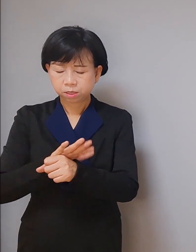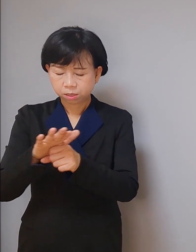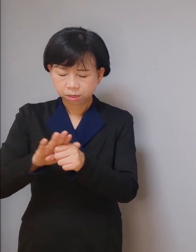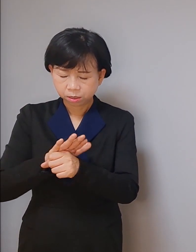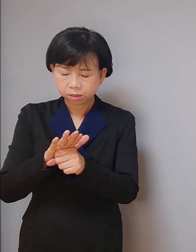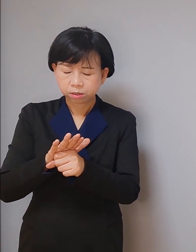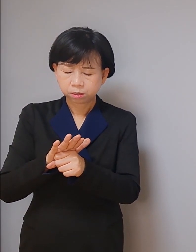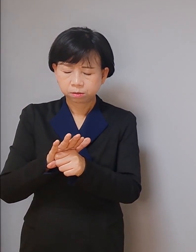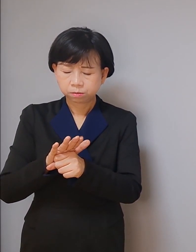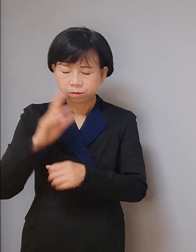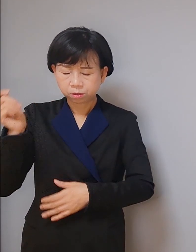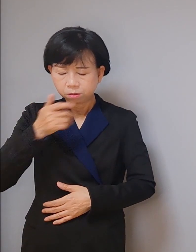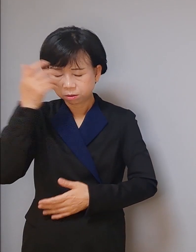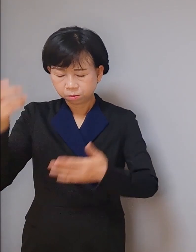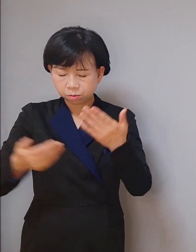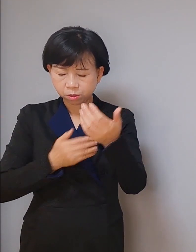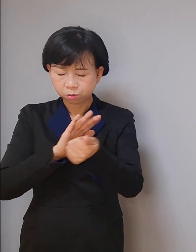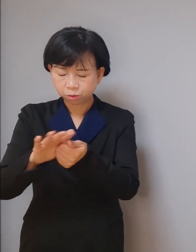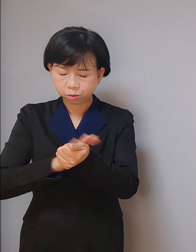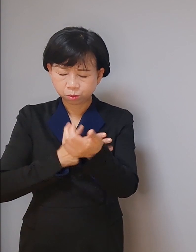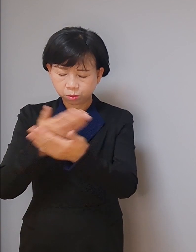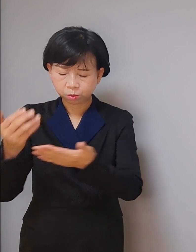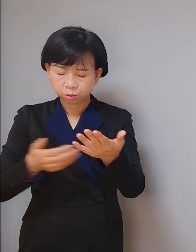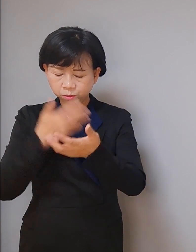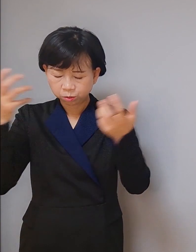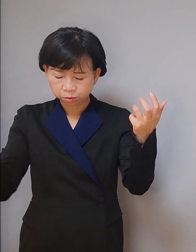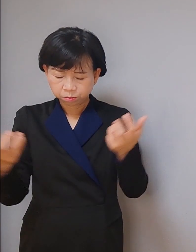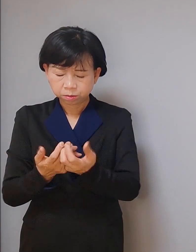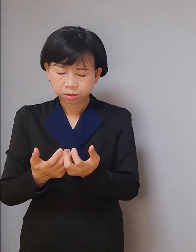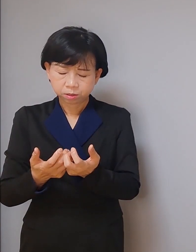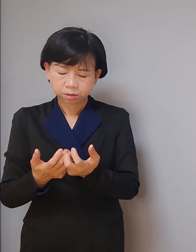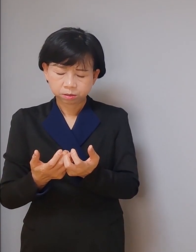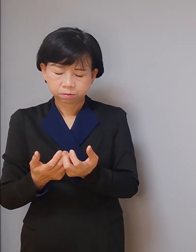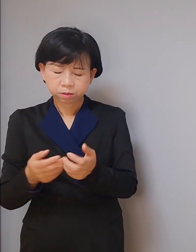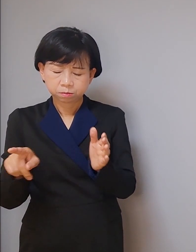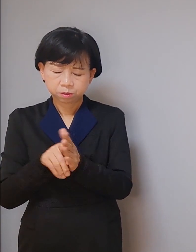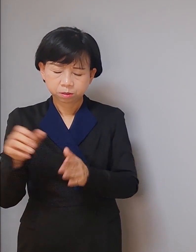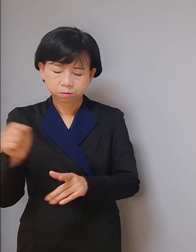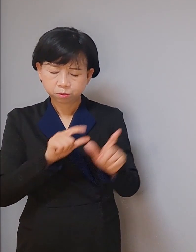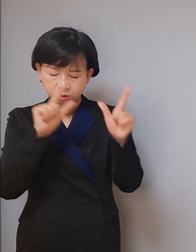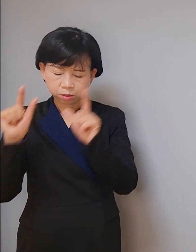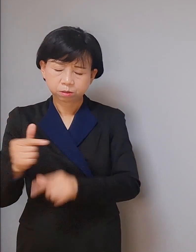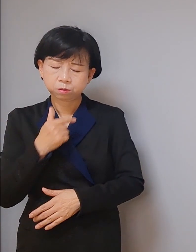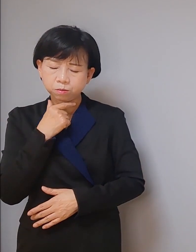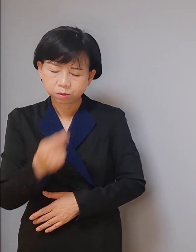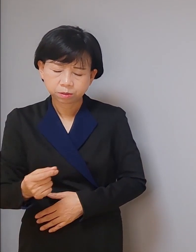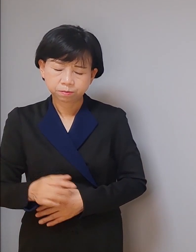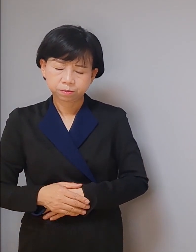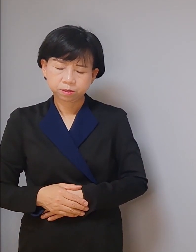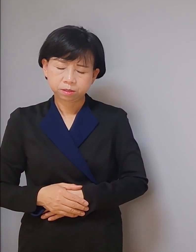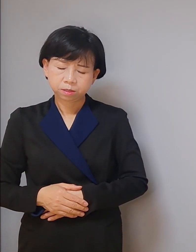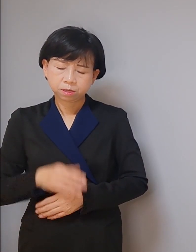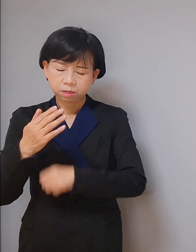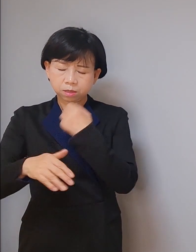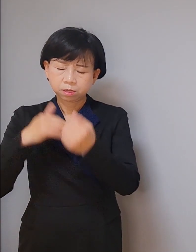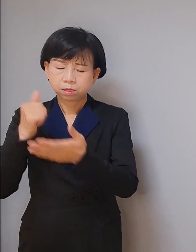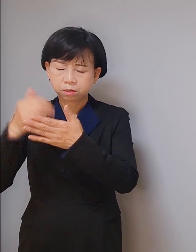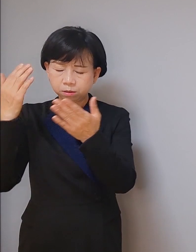크신 사랑하심과 성령님의 위로교통 충만하심이 믿음으로